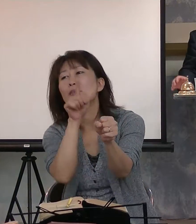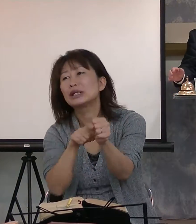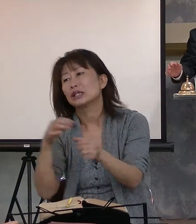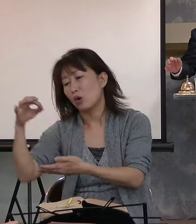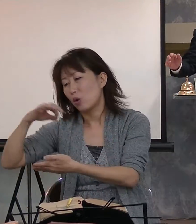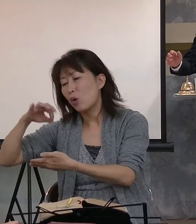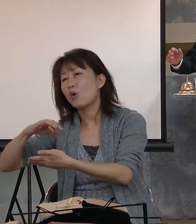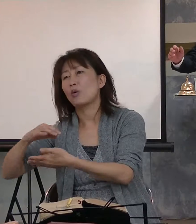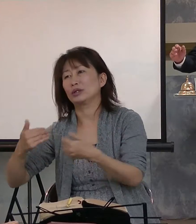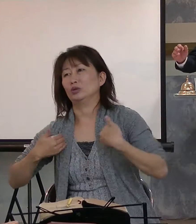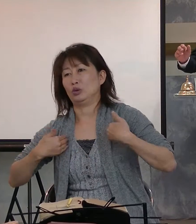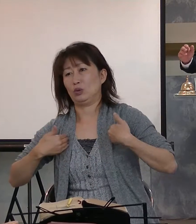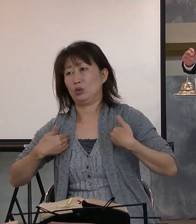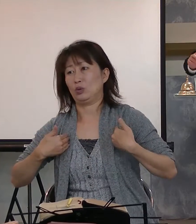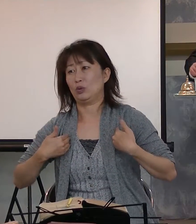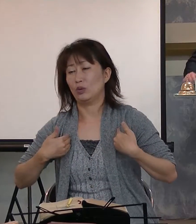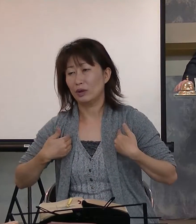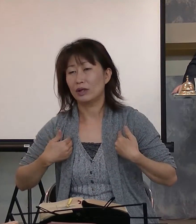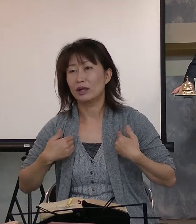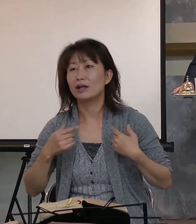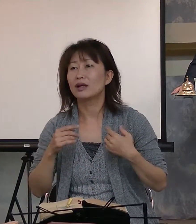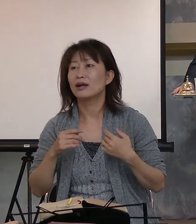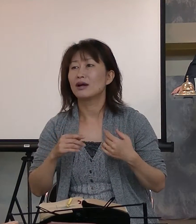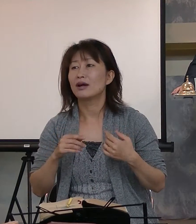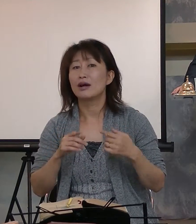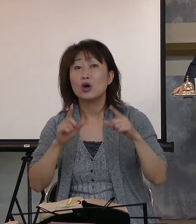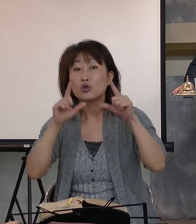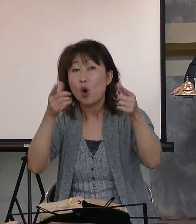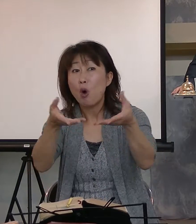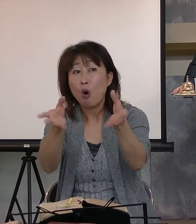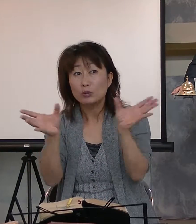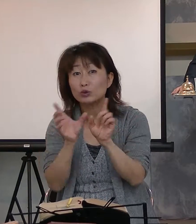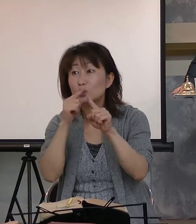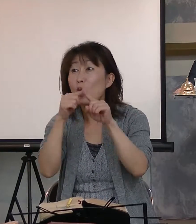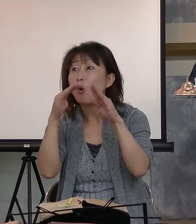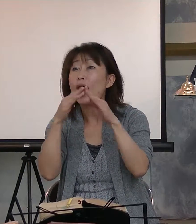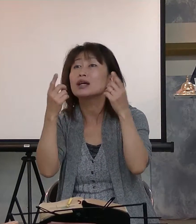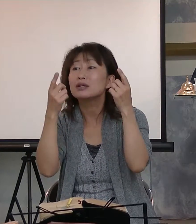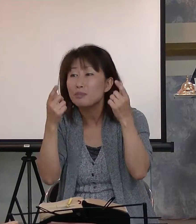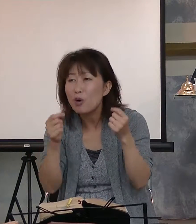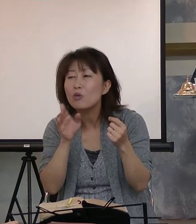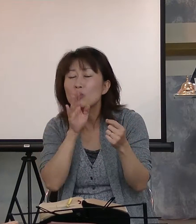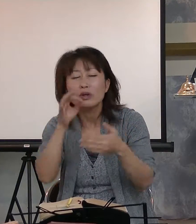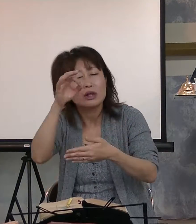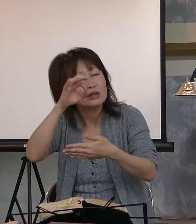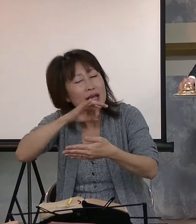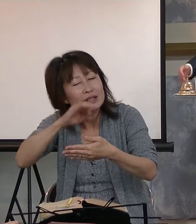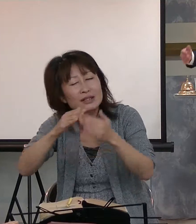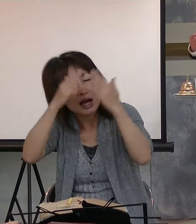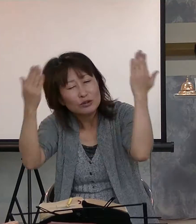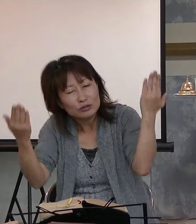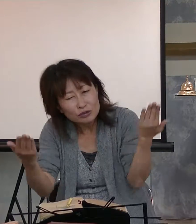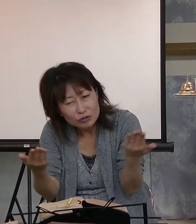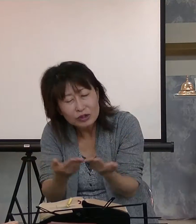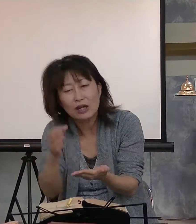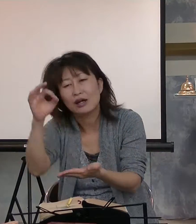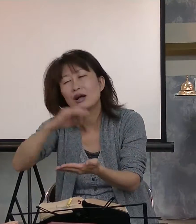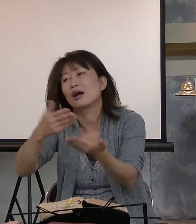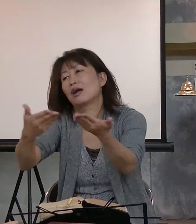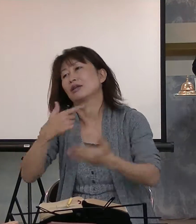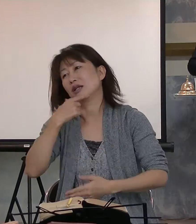当業界も献金たくさんしてもらいたいんです。でも自分